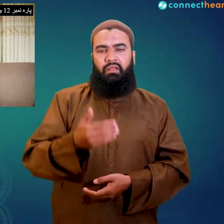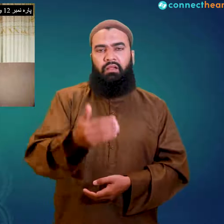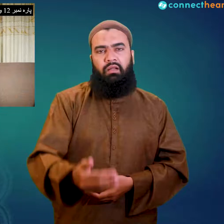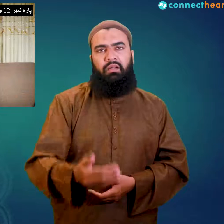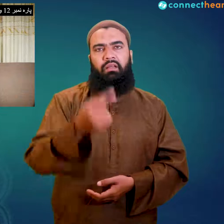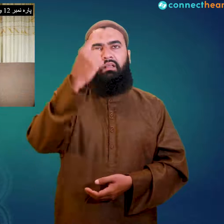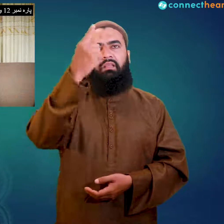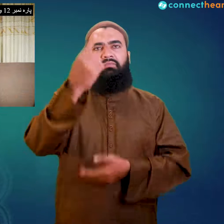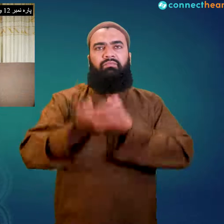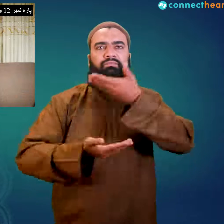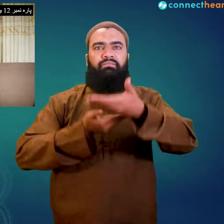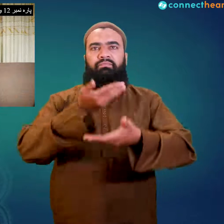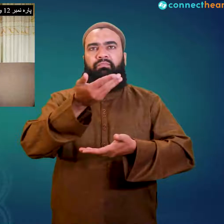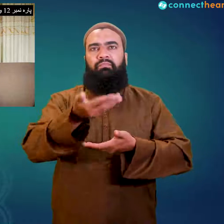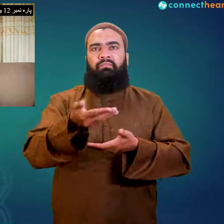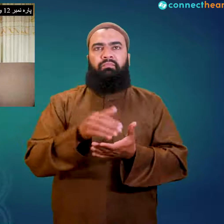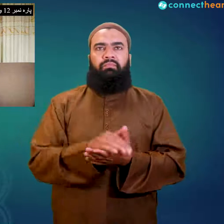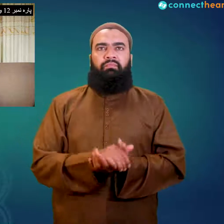آیت نمبر